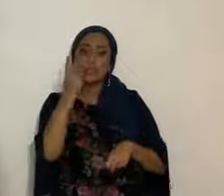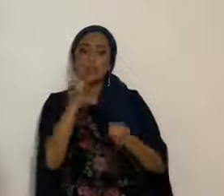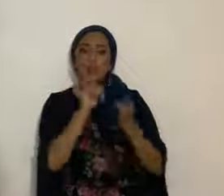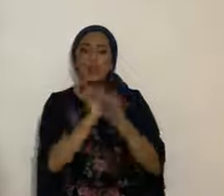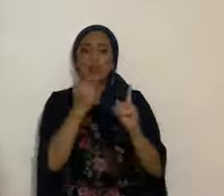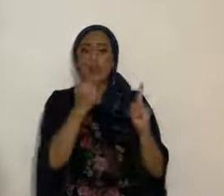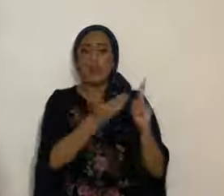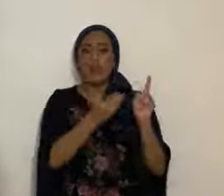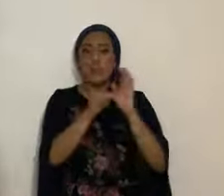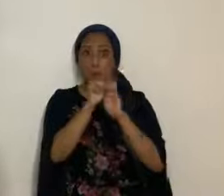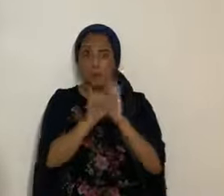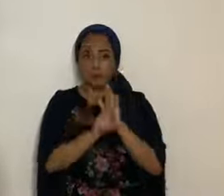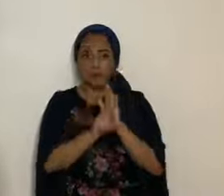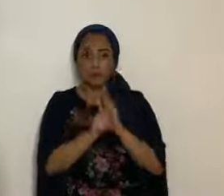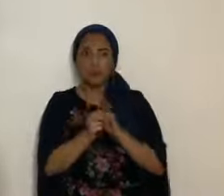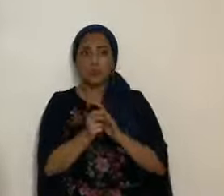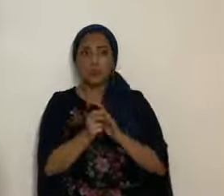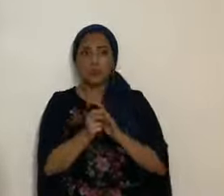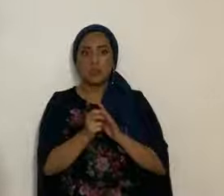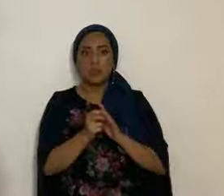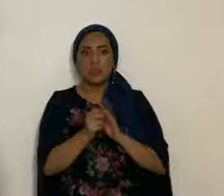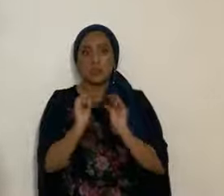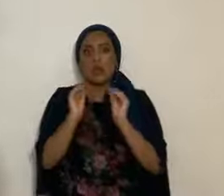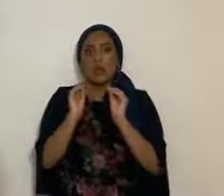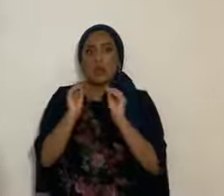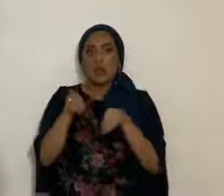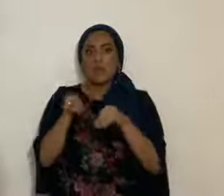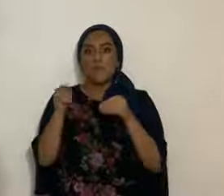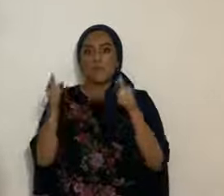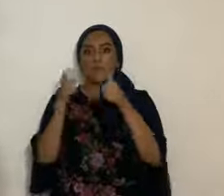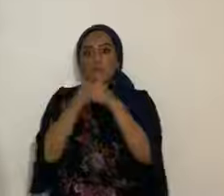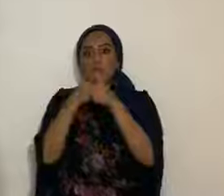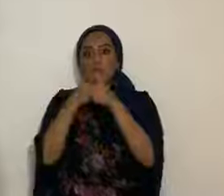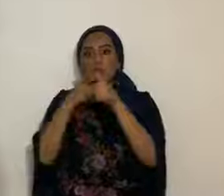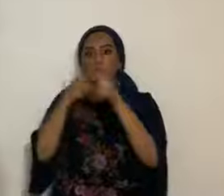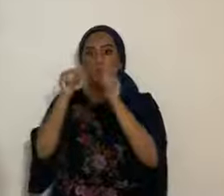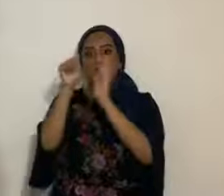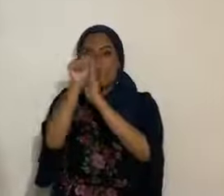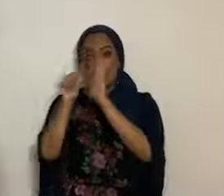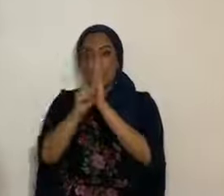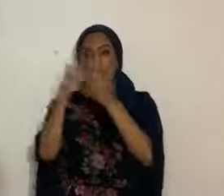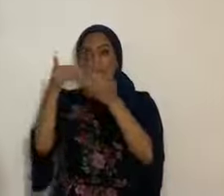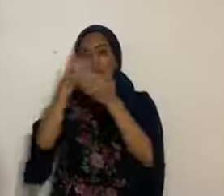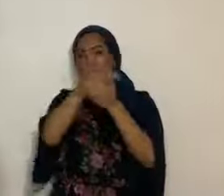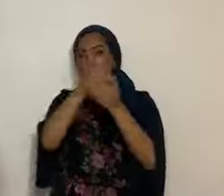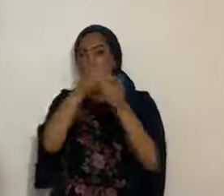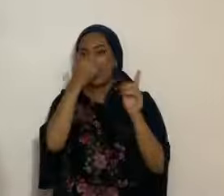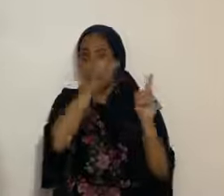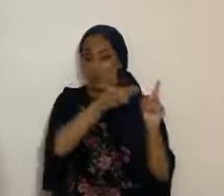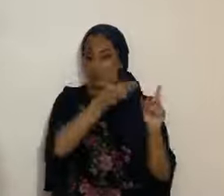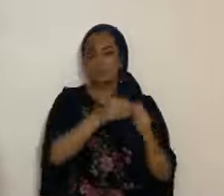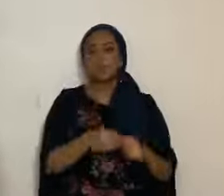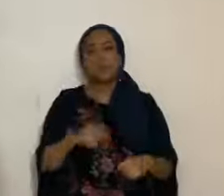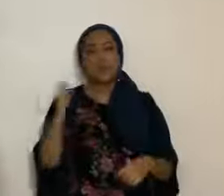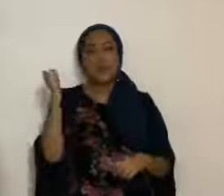ciertamente hasta puso en primer lugar a su hermano Aarón antes que él. Y todas esas son dudas o